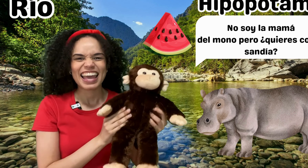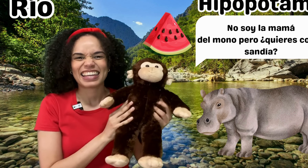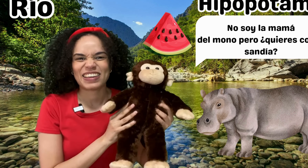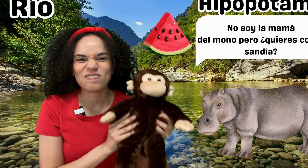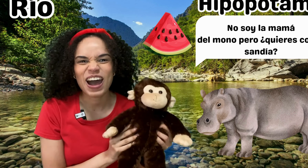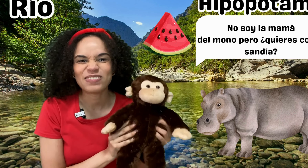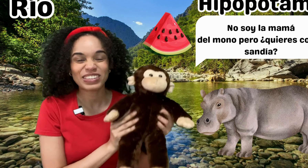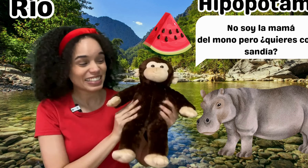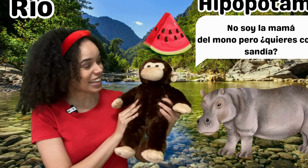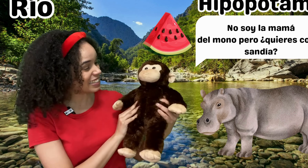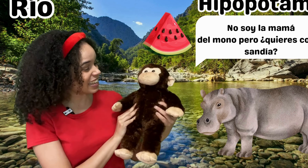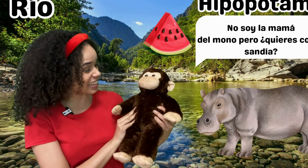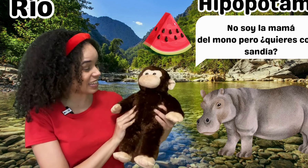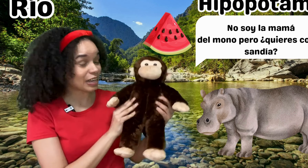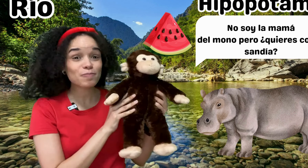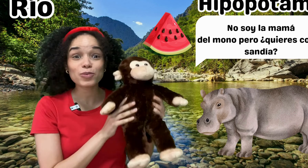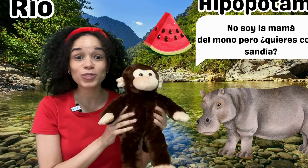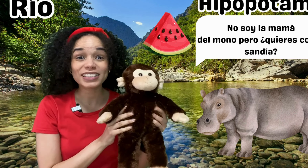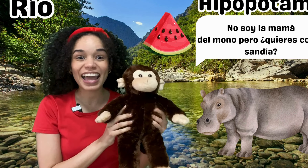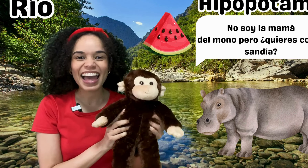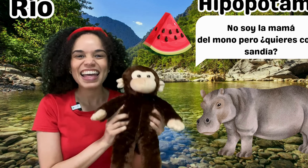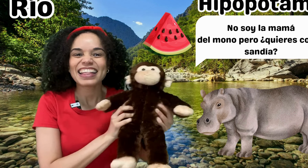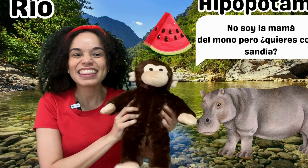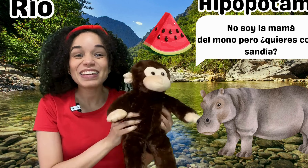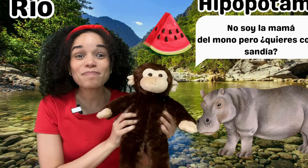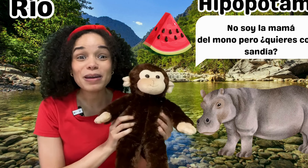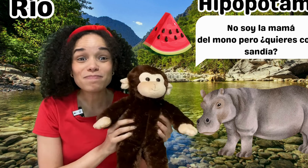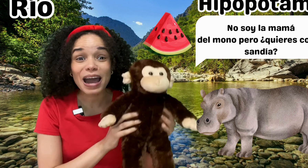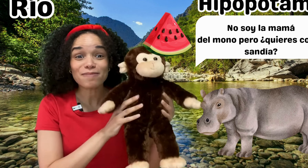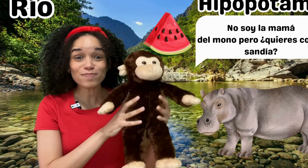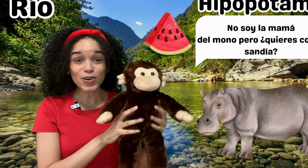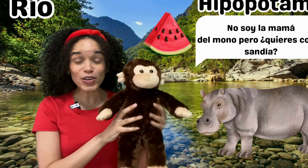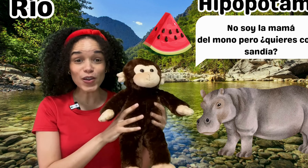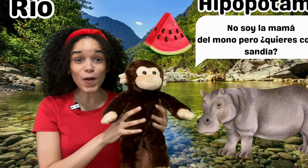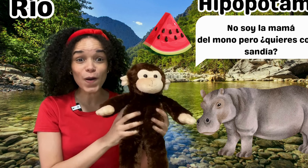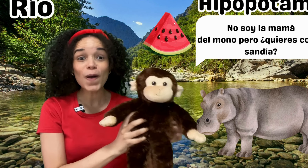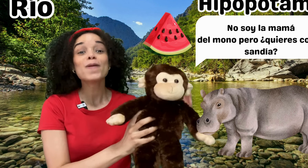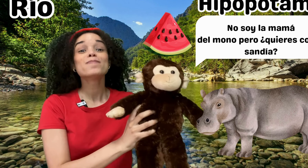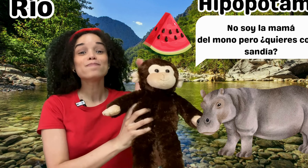que vamos a seguir en busca de mamá mono